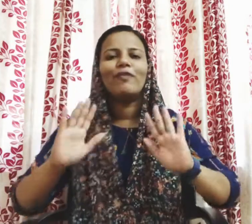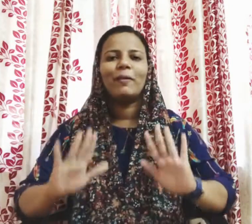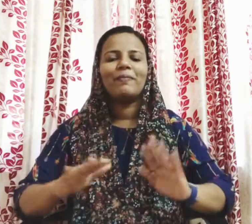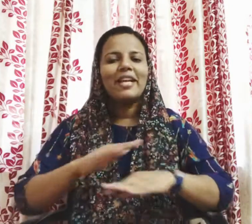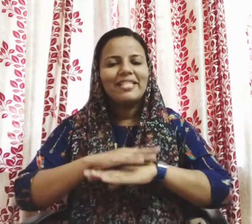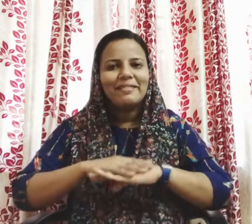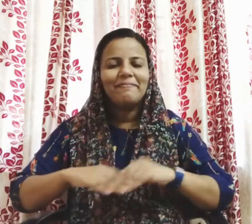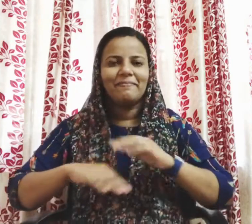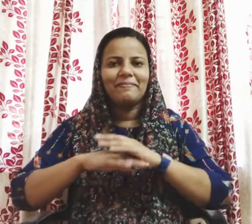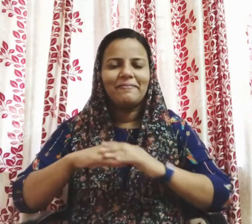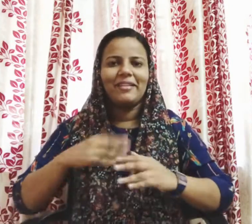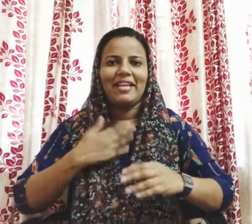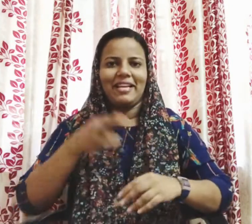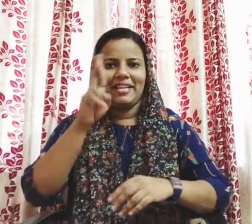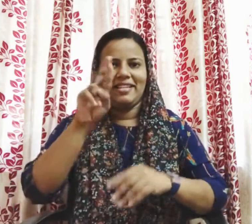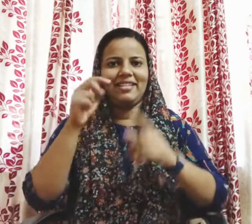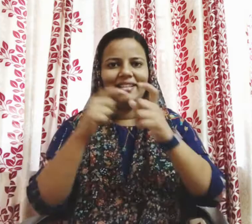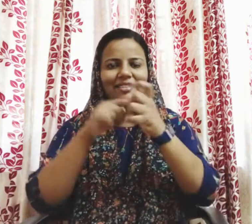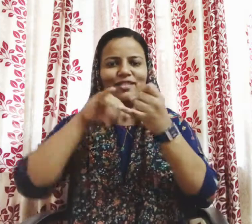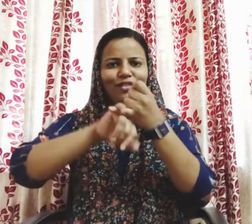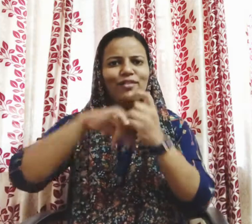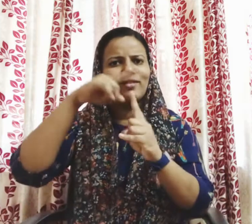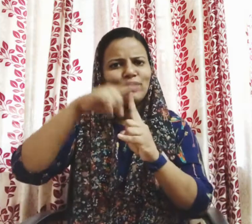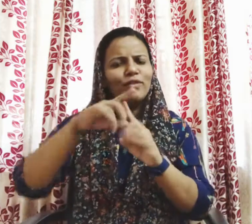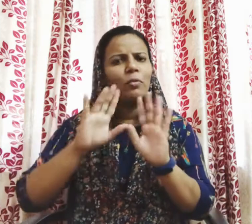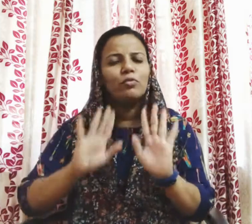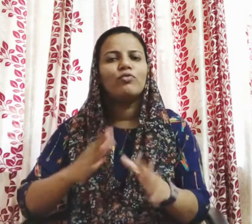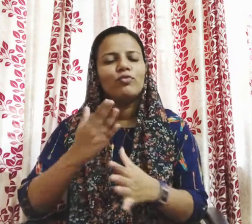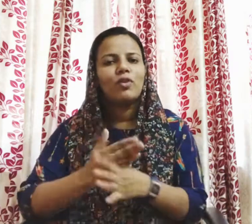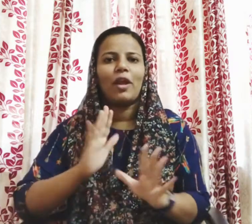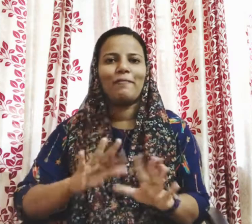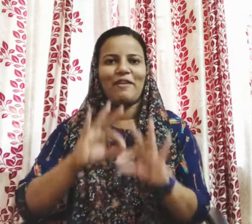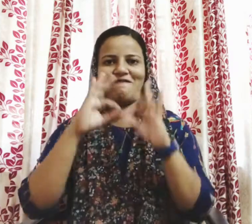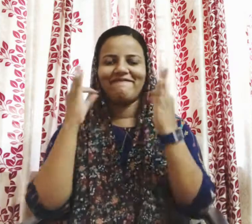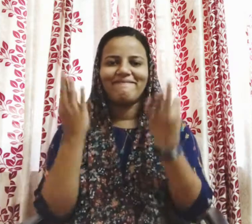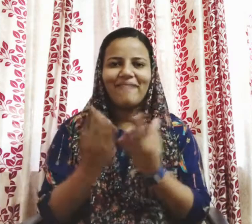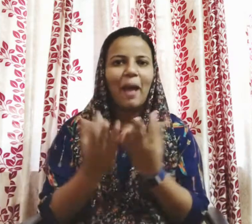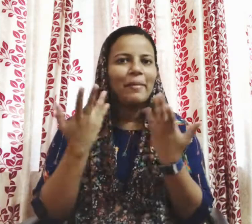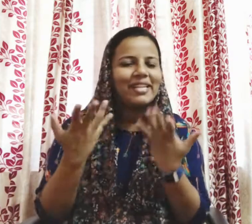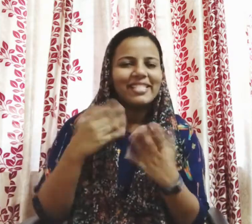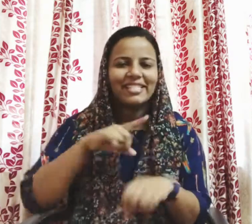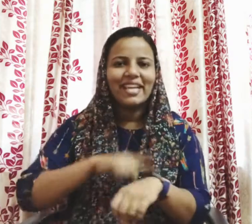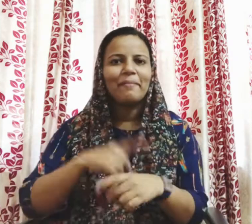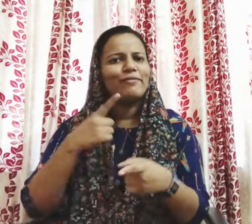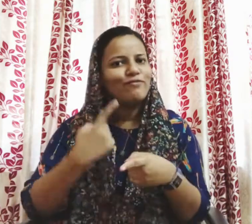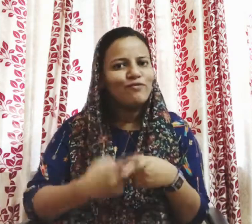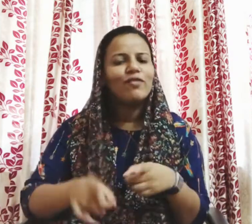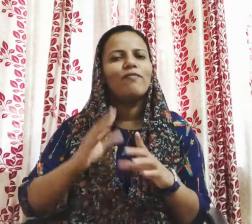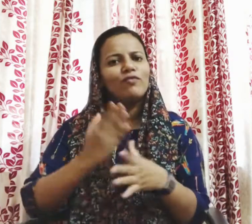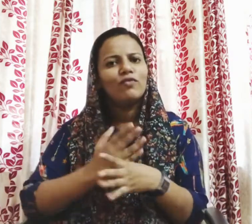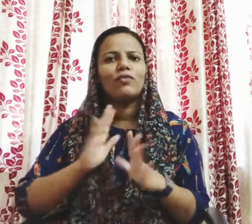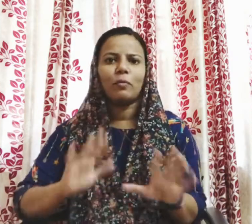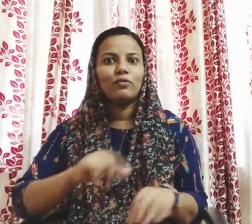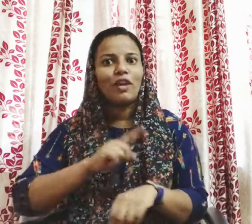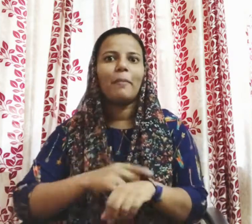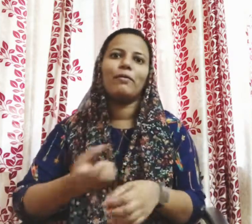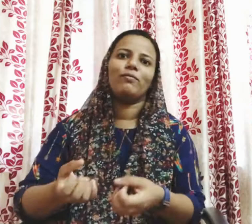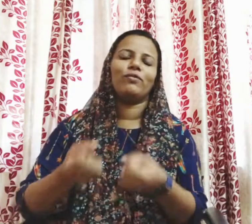വരും. സ്വസ്ഥതയ്ക്കുള്ള സമയം, റെസ്റ്റ് എടുക്കേണ്ട സമയത്ത് റെസ്റ്റ് എടുത്തിരിക്കും. കുടുംബത്തോട് ചിലവഴിക്കേണ്ട സമയത്ത് കുടുംബത്തോട് ചിലവഴിക്കുവാൻ സമയം